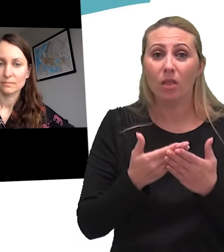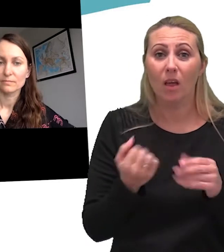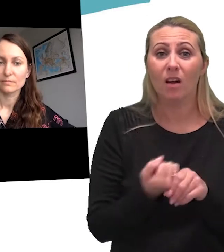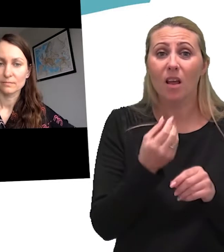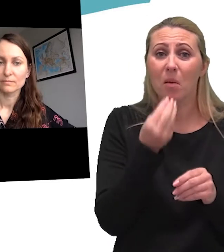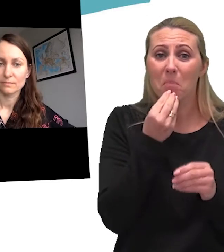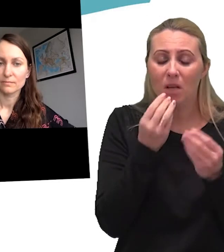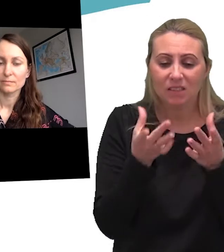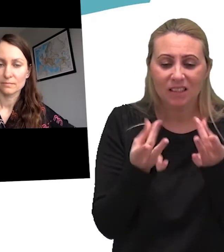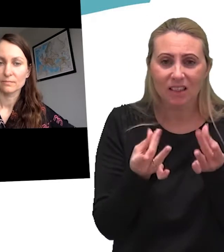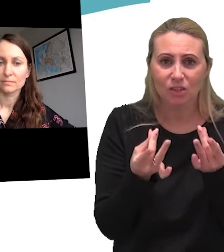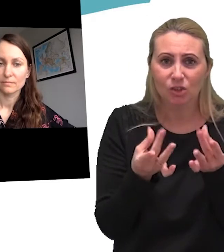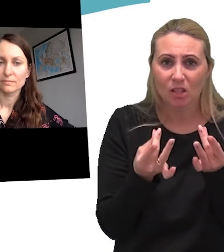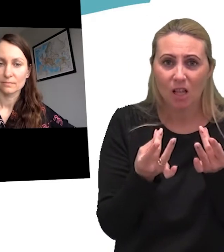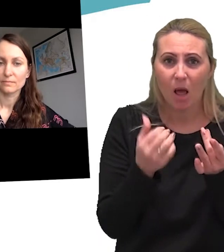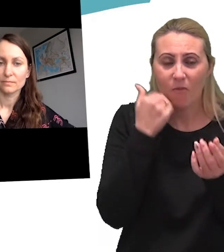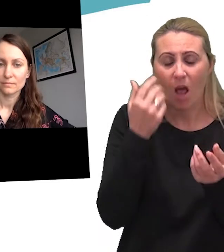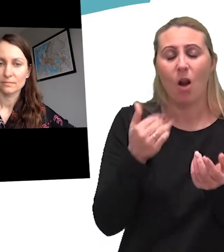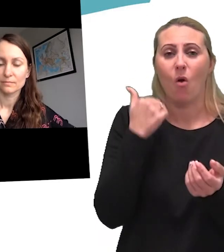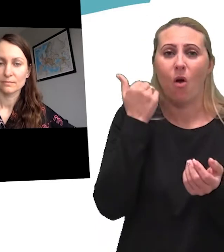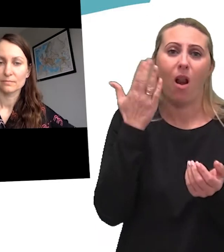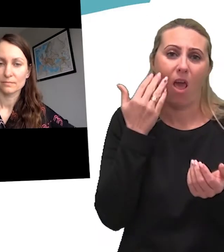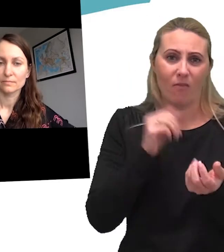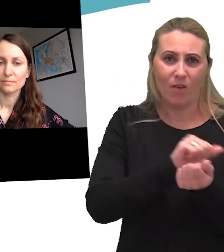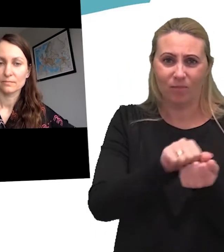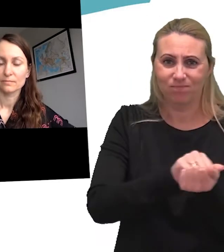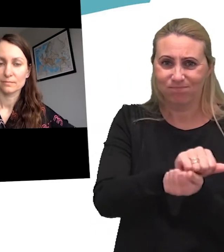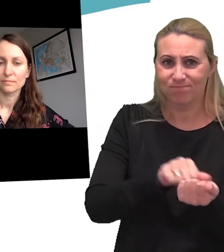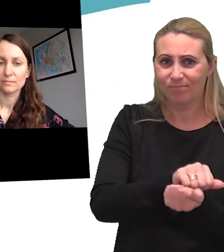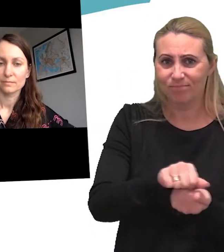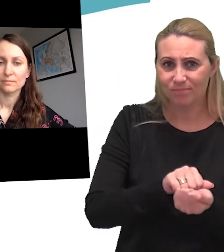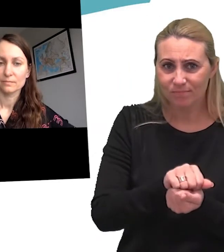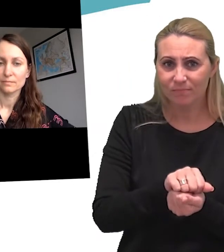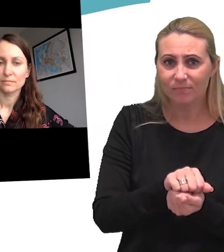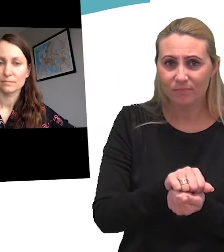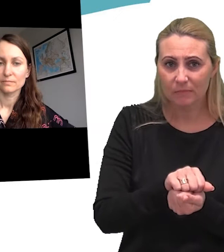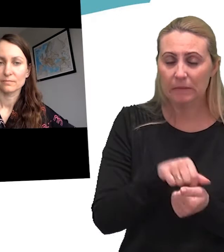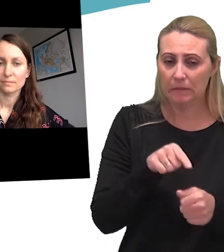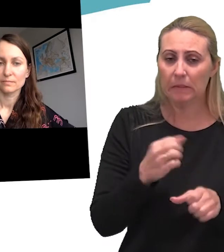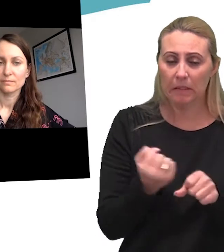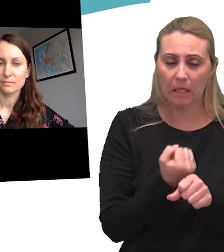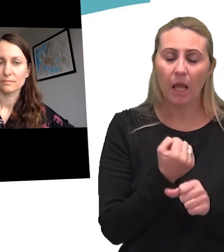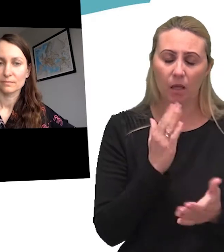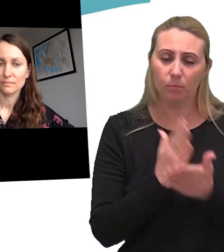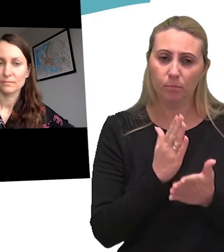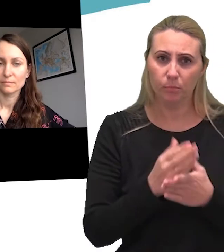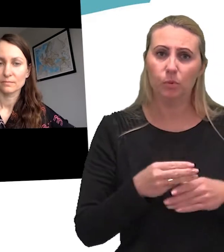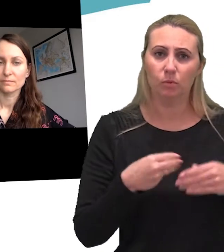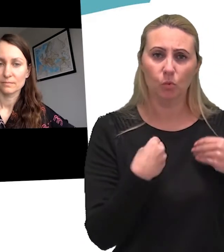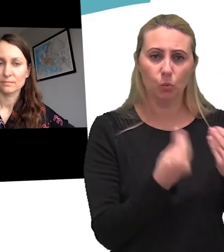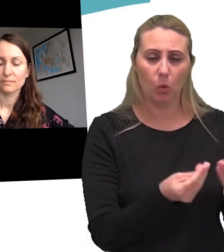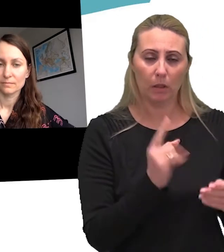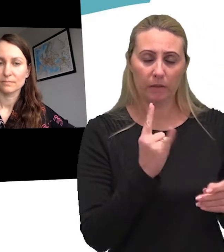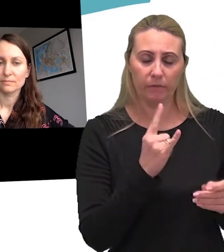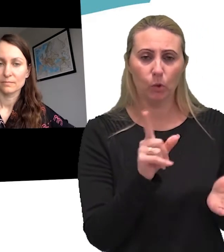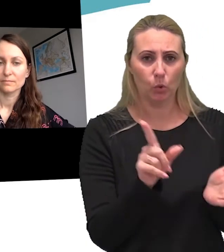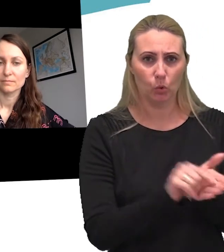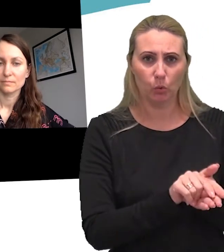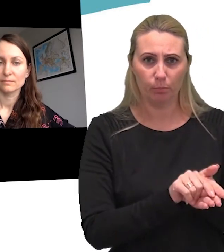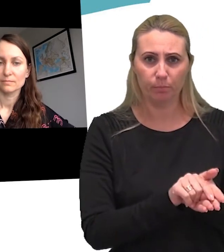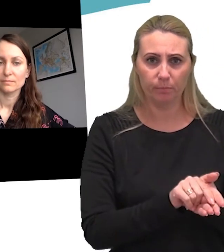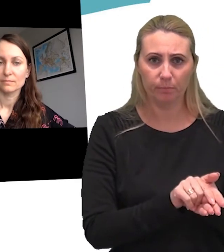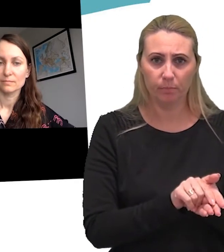maistą sudrėkinti, kad jie galėtų gerai sukramtyti. Tai tą būtinai reikėtų vaikams leisti, tik aišku,